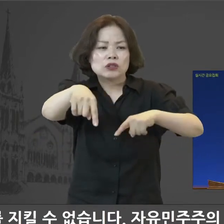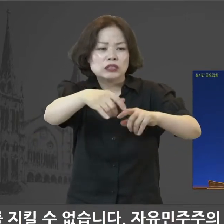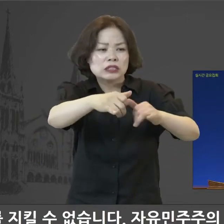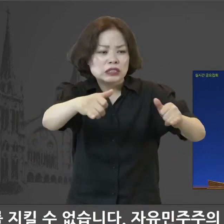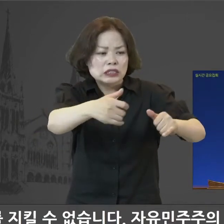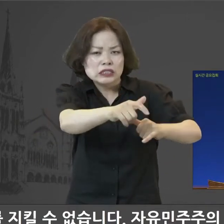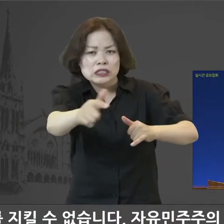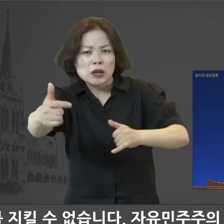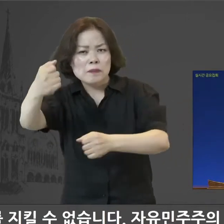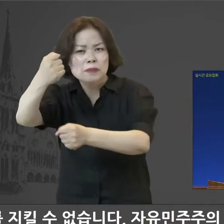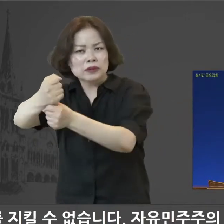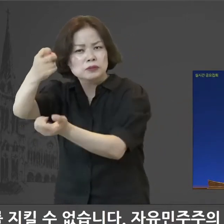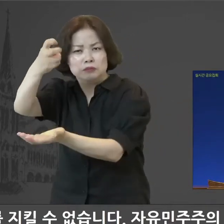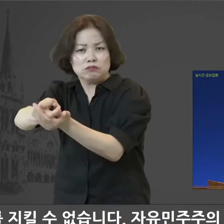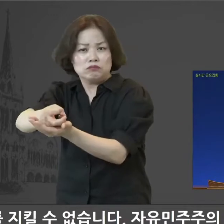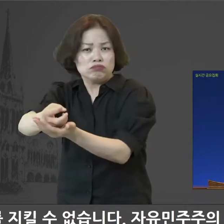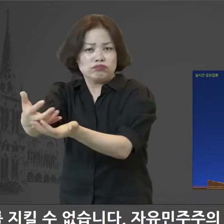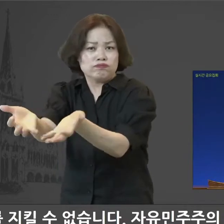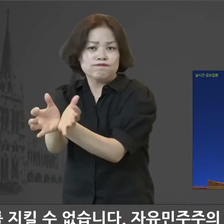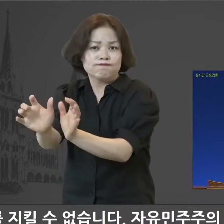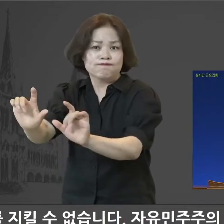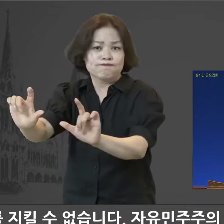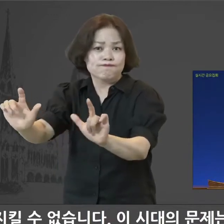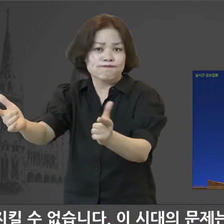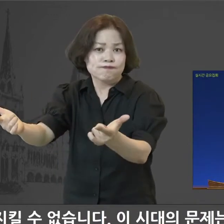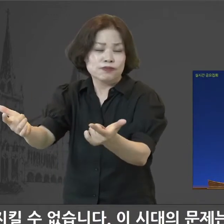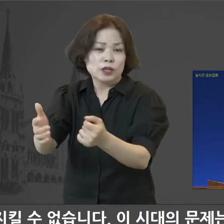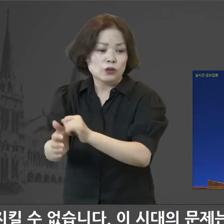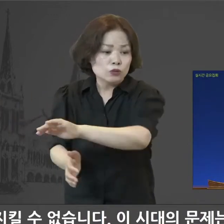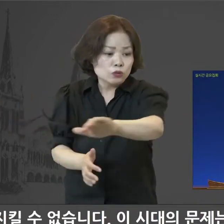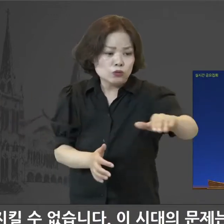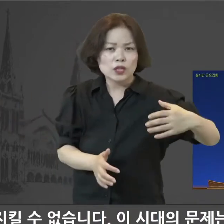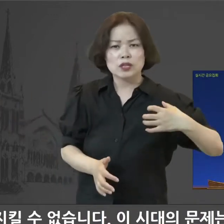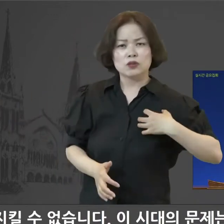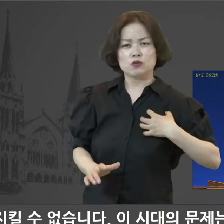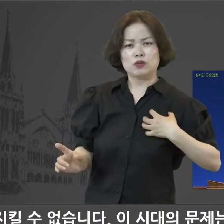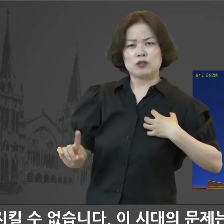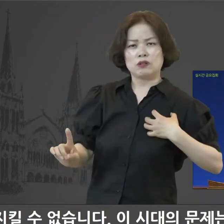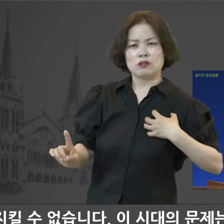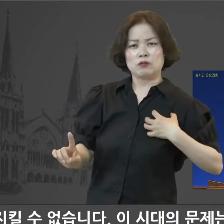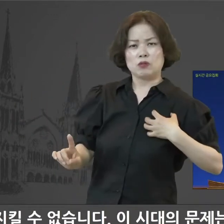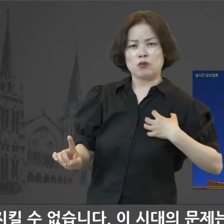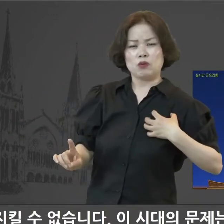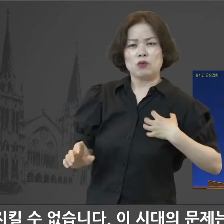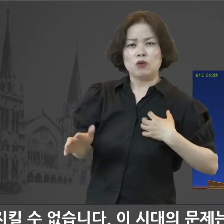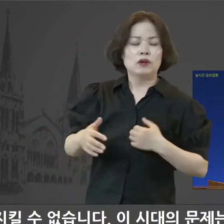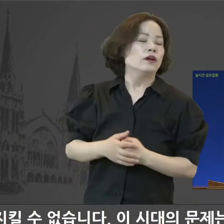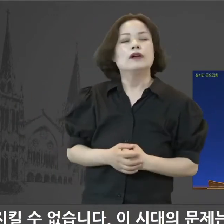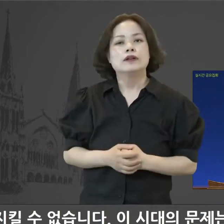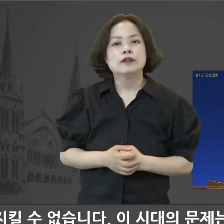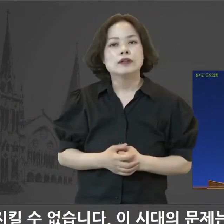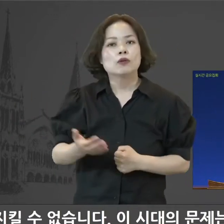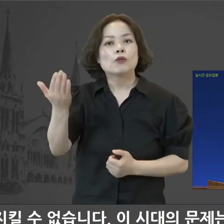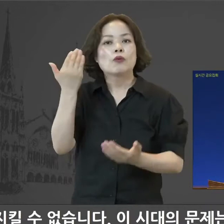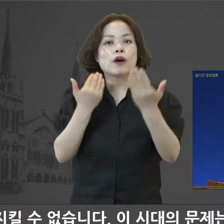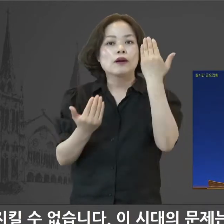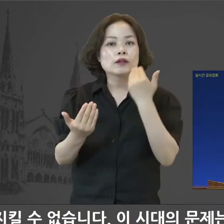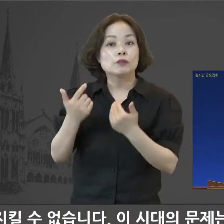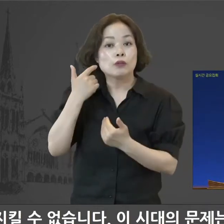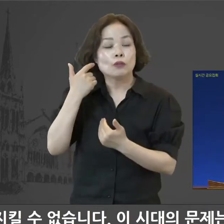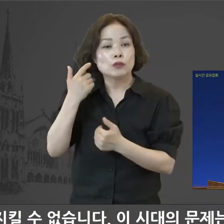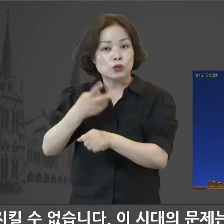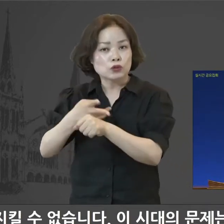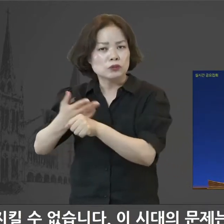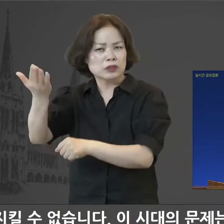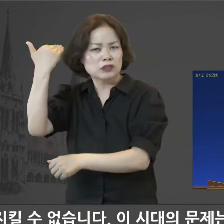정치가들과 그들이 만든 정파도 아닙니다. 제가 볼 때 우리의 위기는 어디서 오냐? 바로 그거예요. 그래서 제가 과거에, 아시는